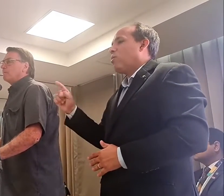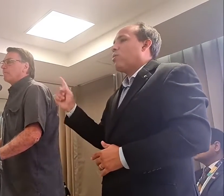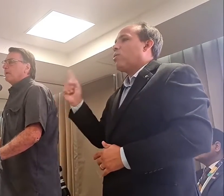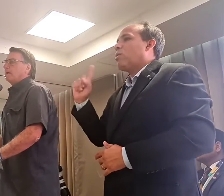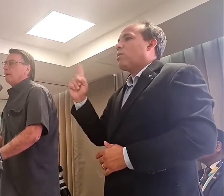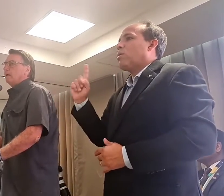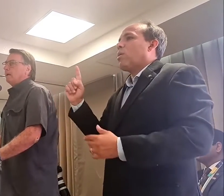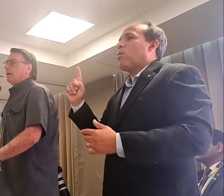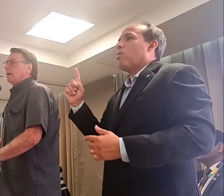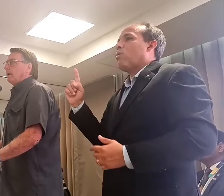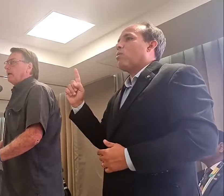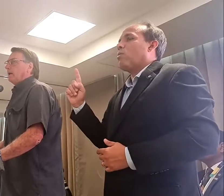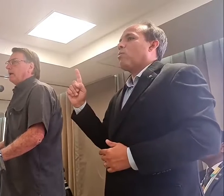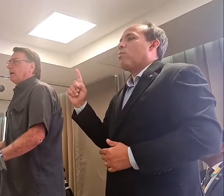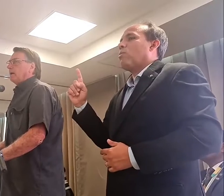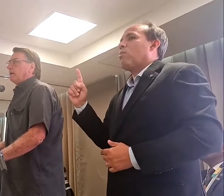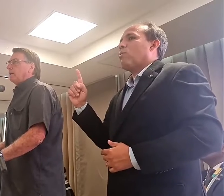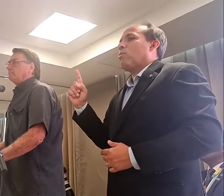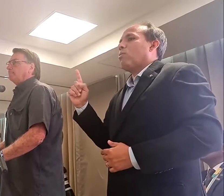precatórios